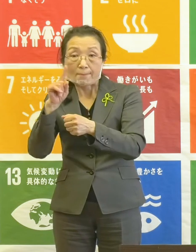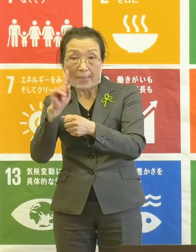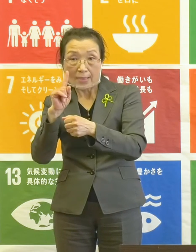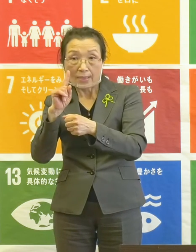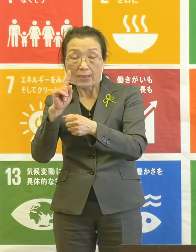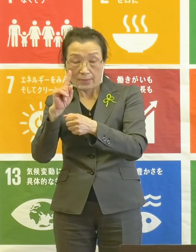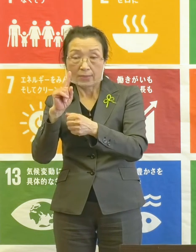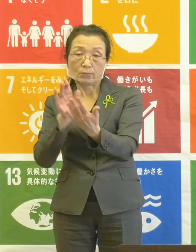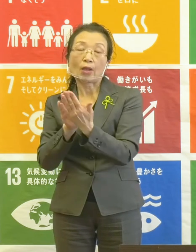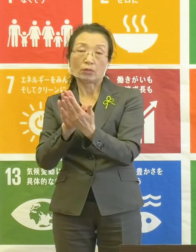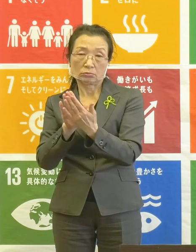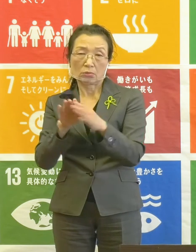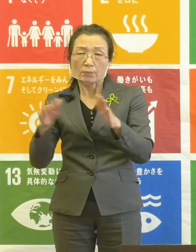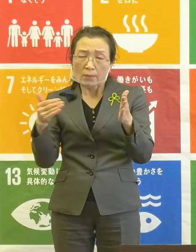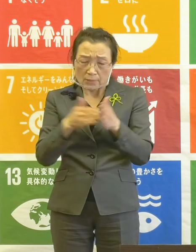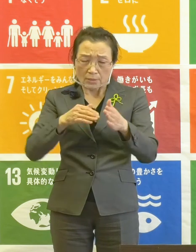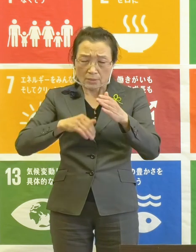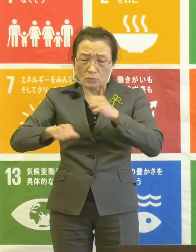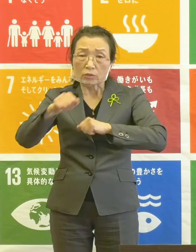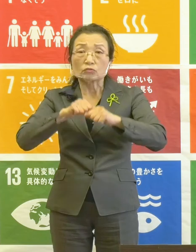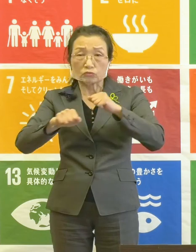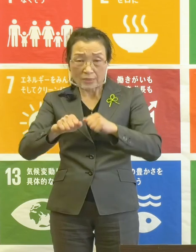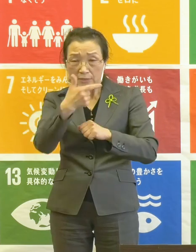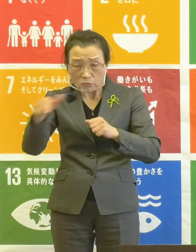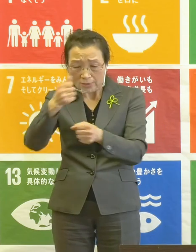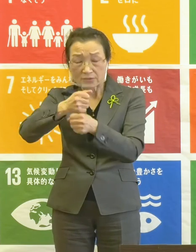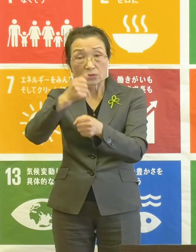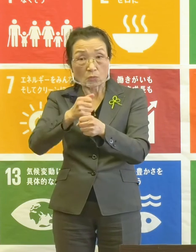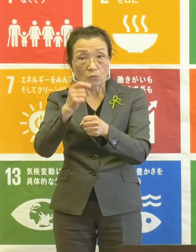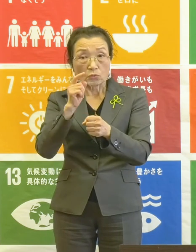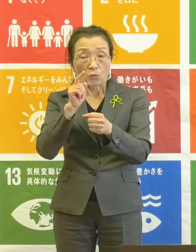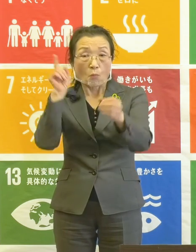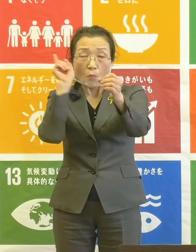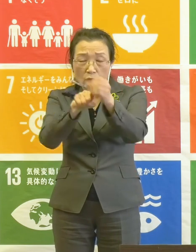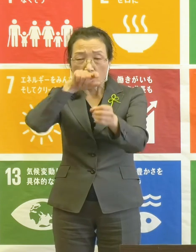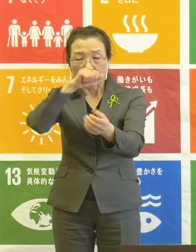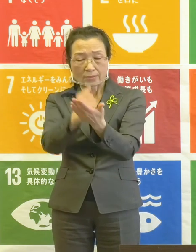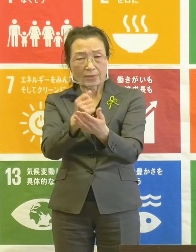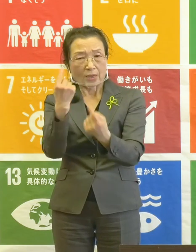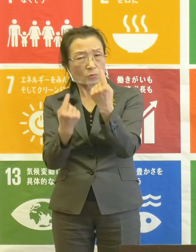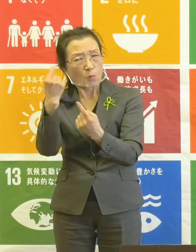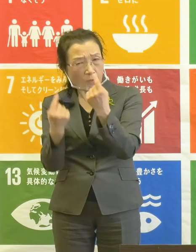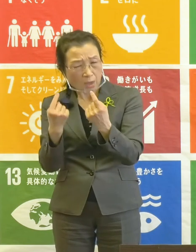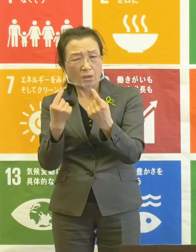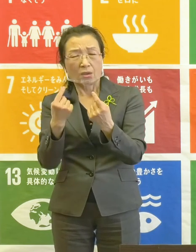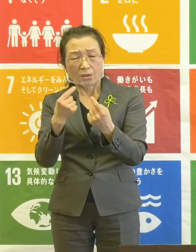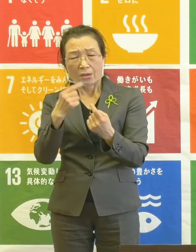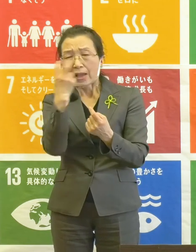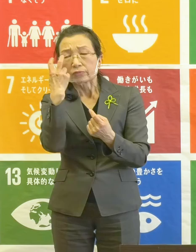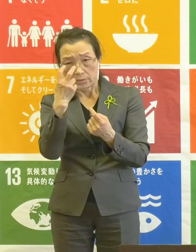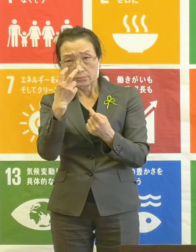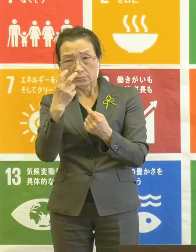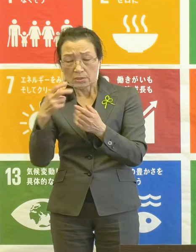から、これまで取り組んできた各施策の目標を再確認し、その達成に向け進